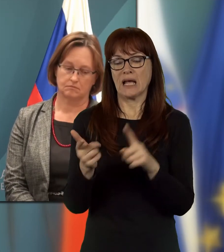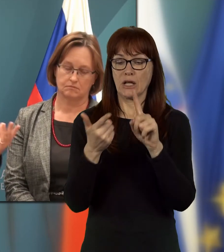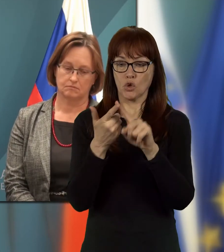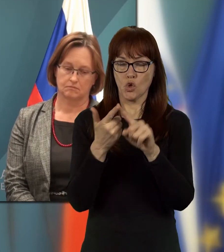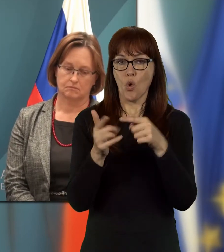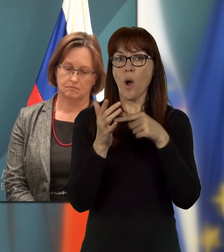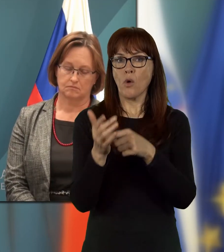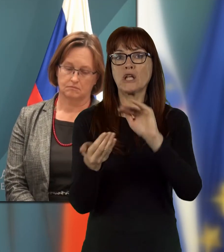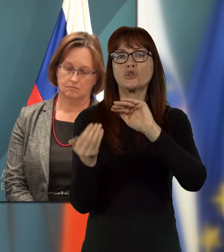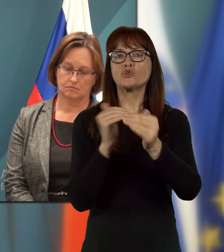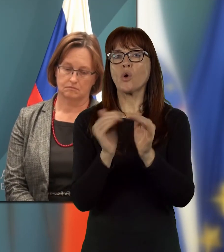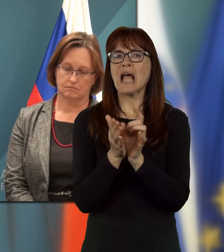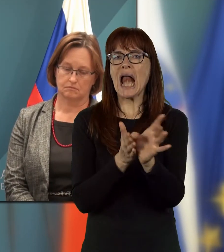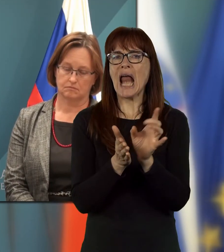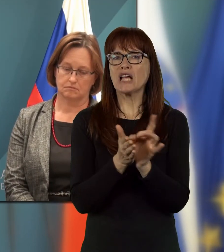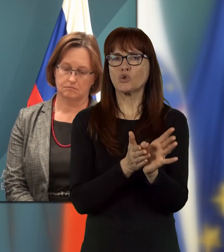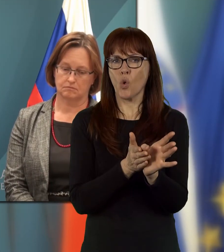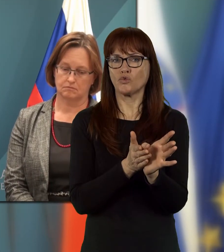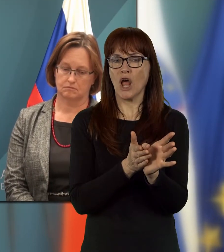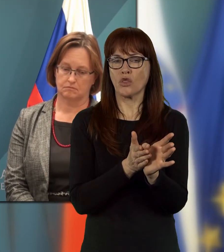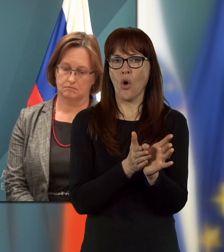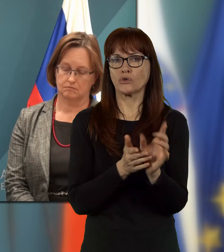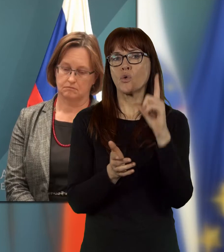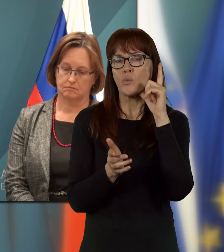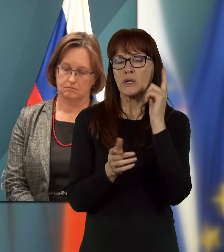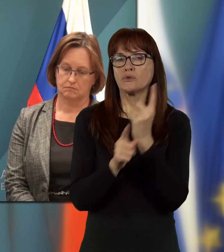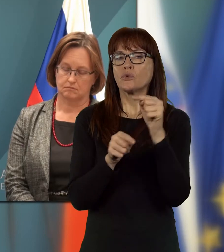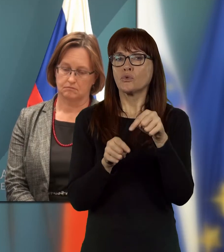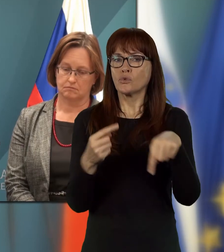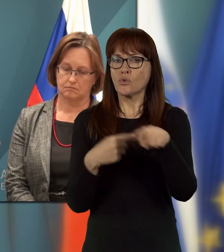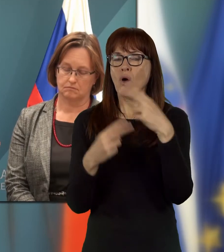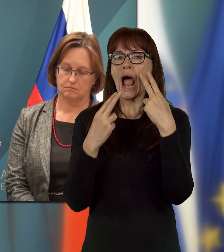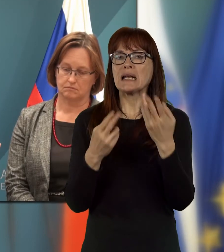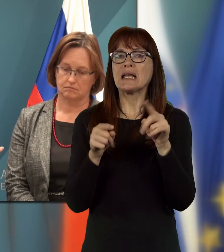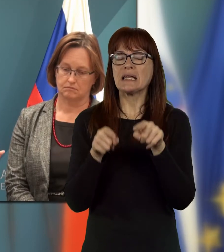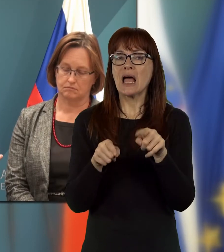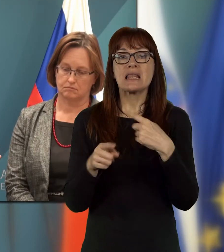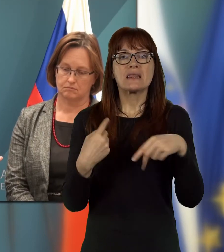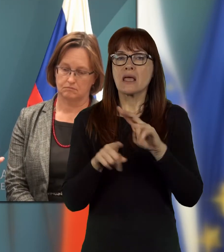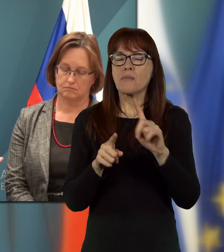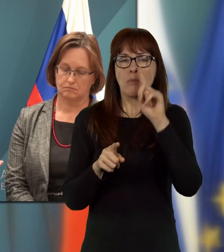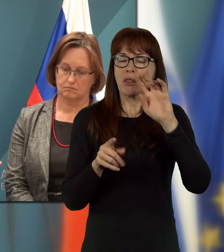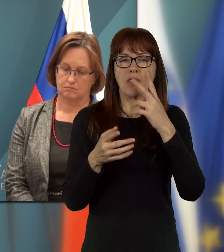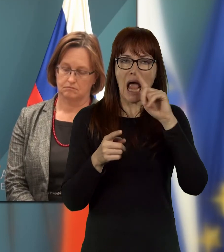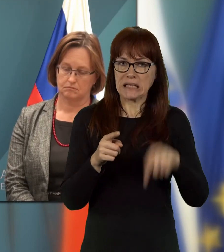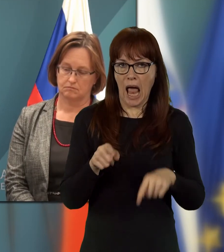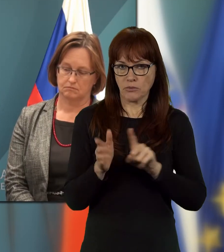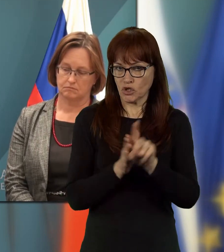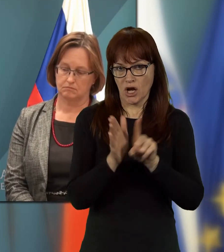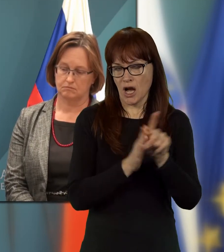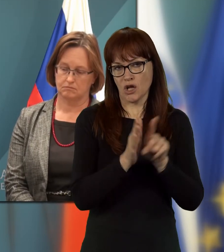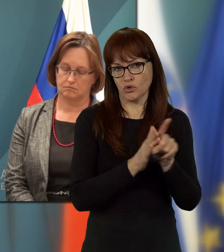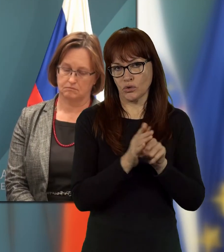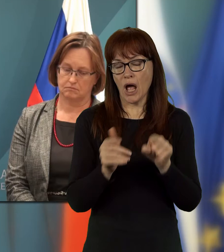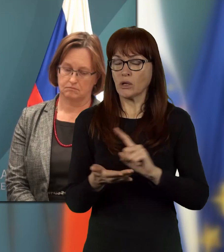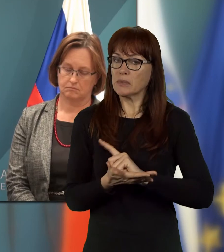pokazatelj. Drug pokazatelj, socialna izključenost. V bistvu tudi tukaj smo si, glede na to, da tukaj nimamo najslabših